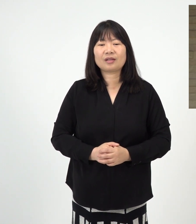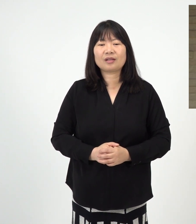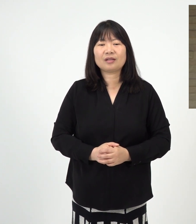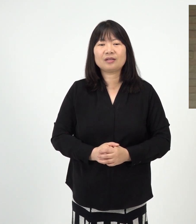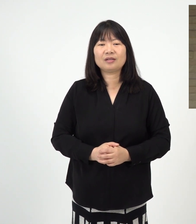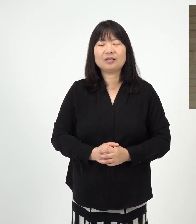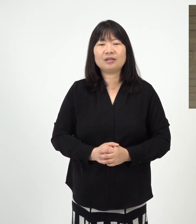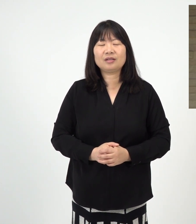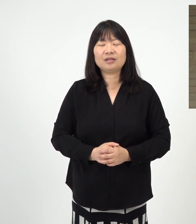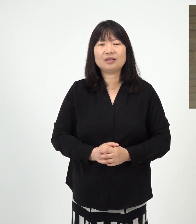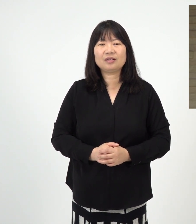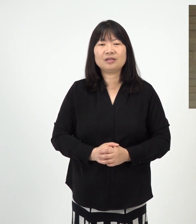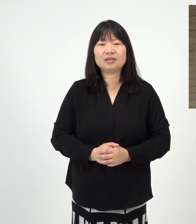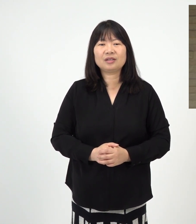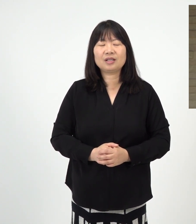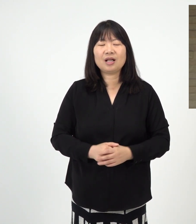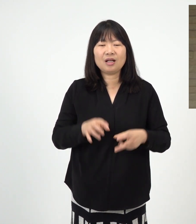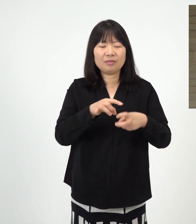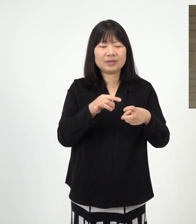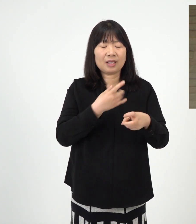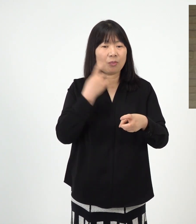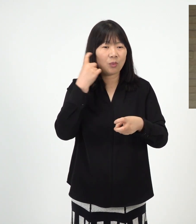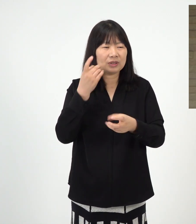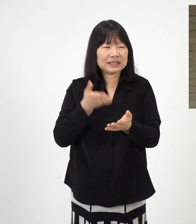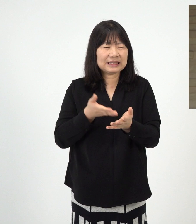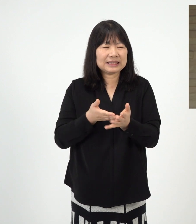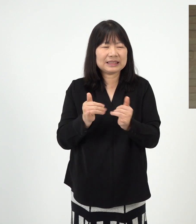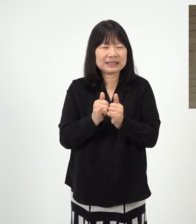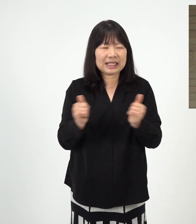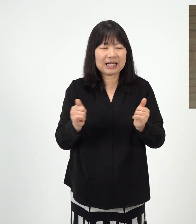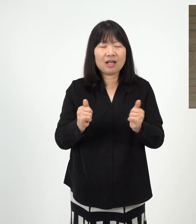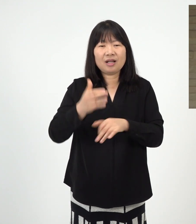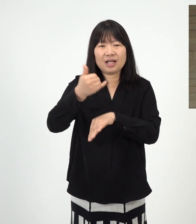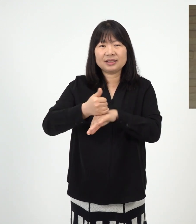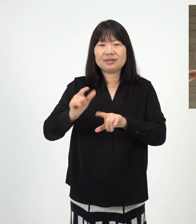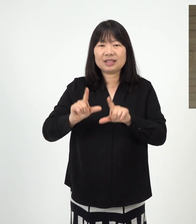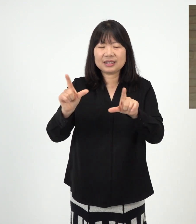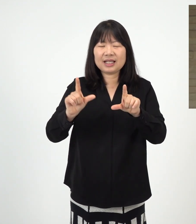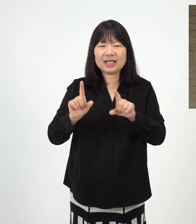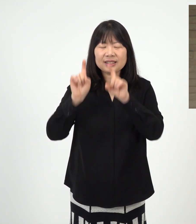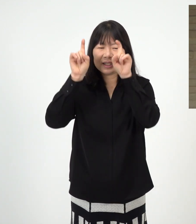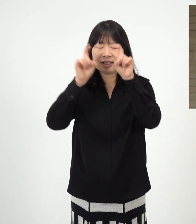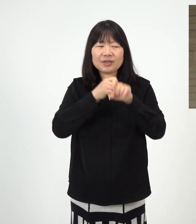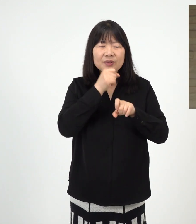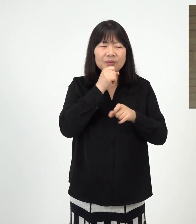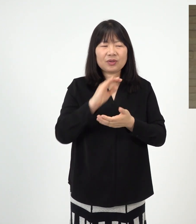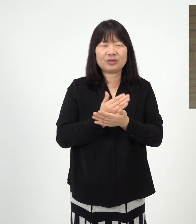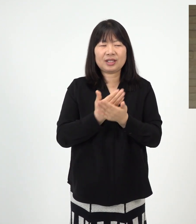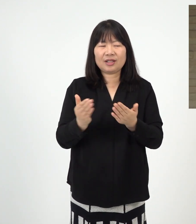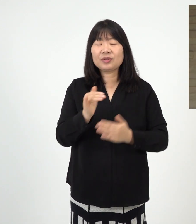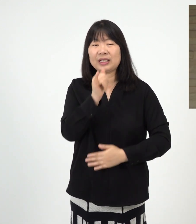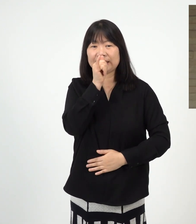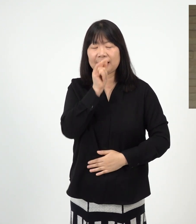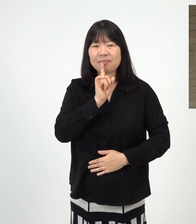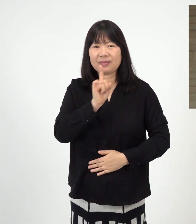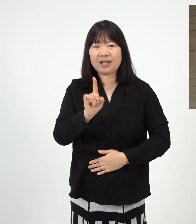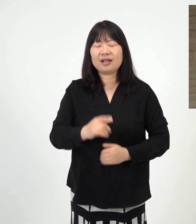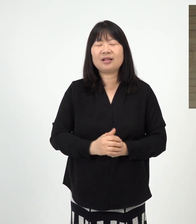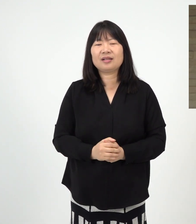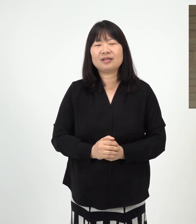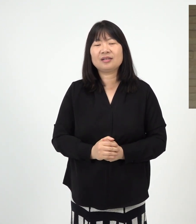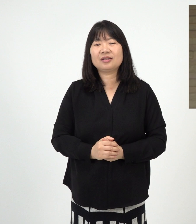그리고 마태복음 기자는 마지막 날에는 양과 염소로 나누어질 것이다.